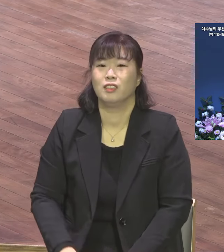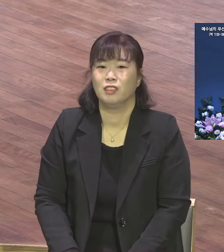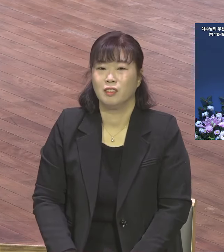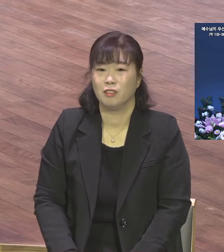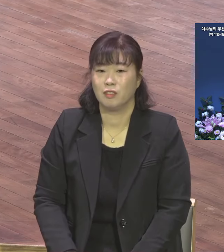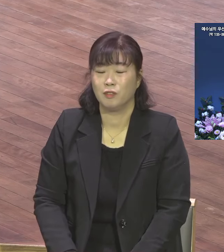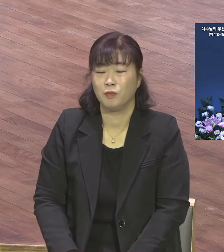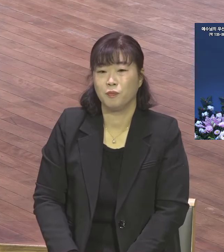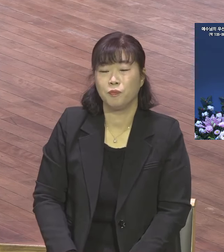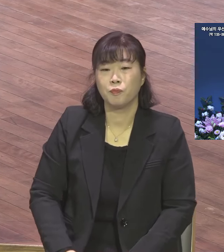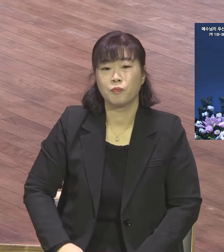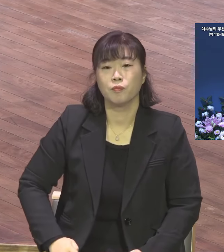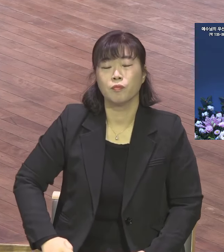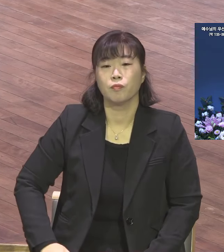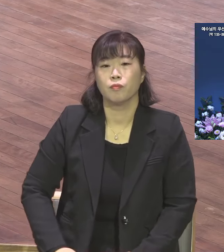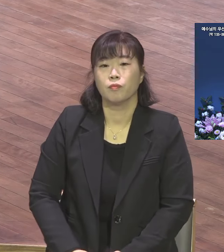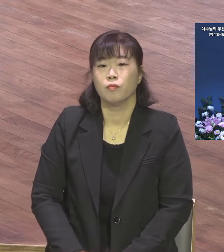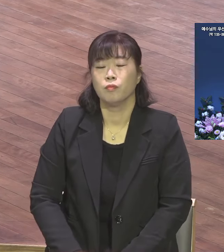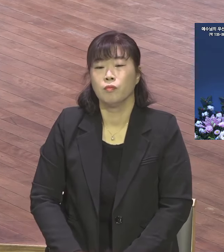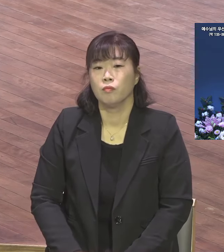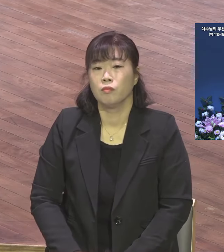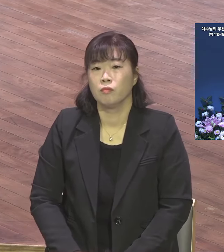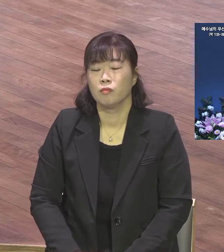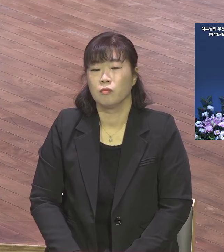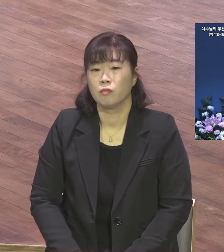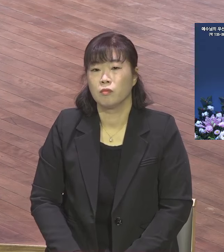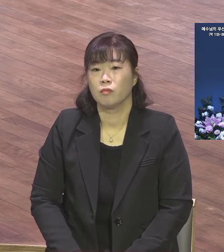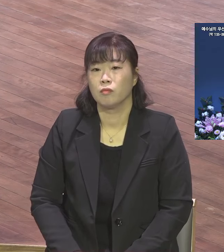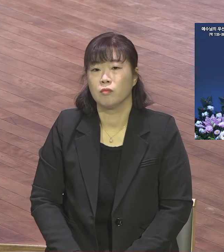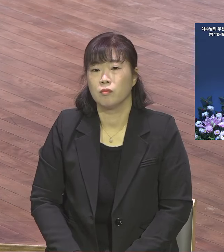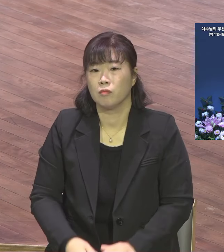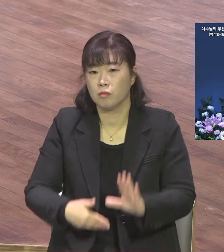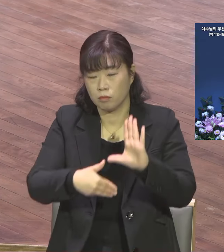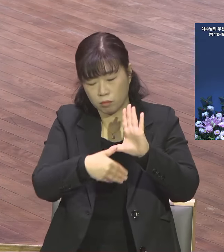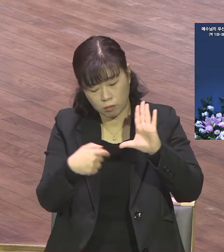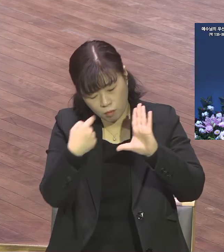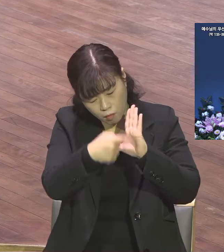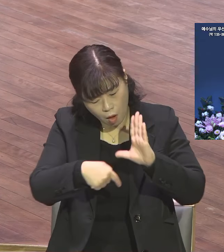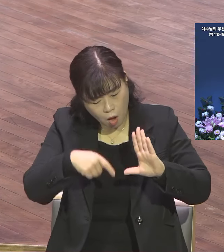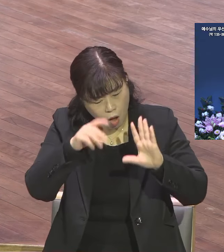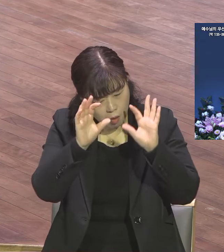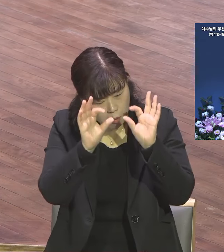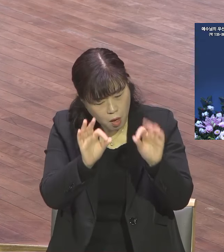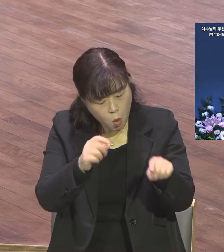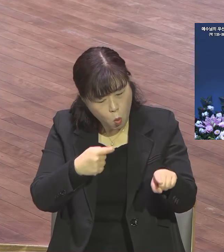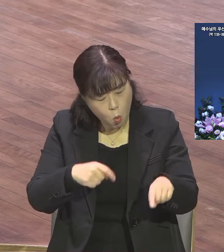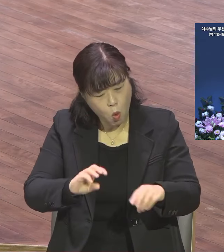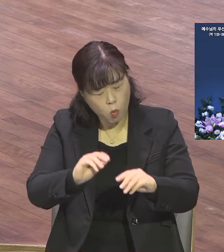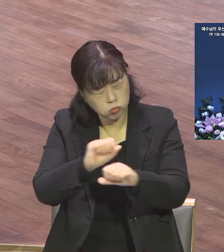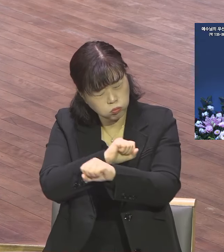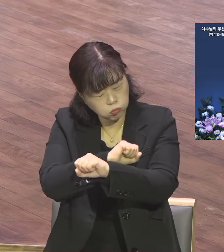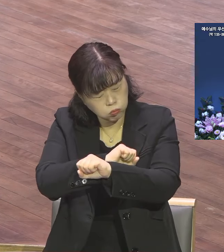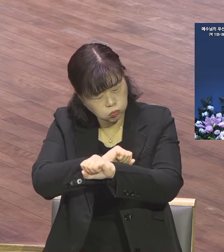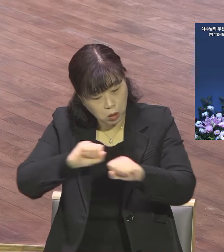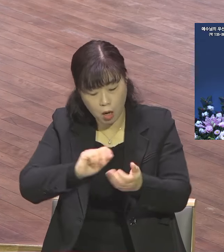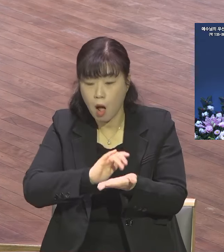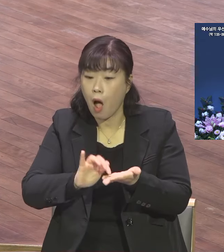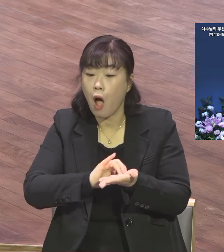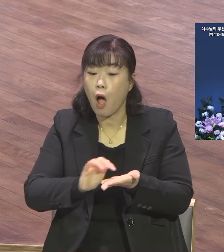교회가 아니에요. 그러니까 정말 하나님께서 보실 때 기가 막히지. 이 남미가 6억